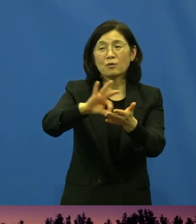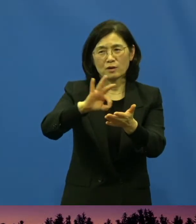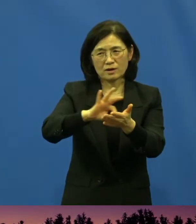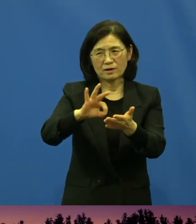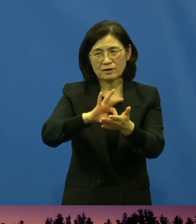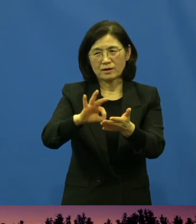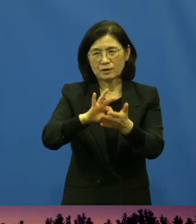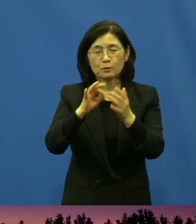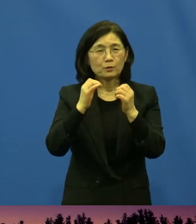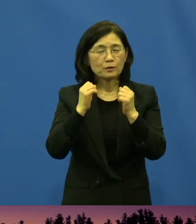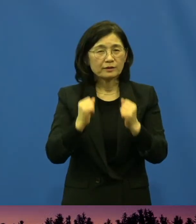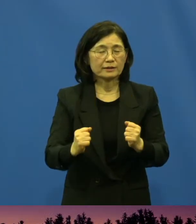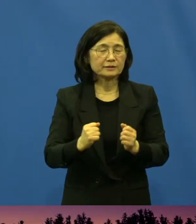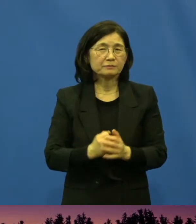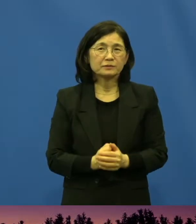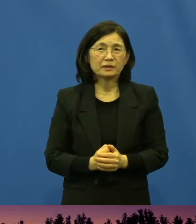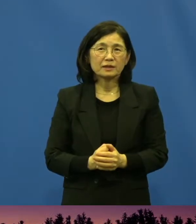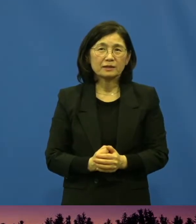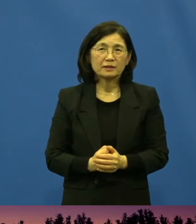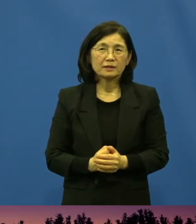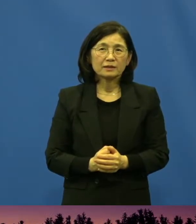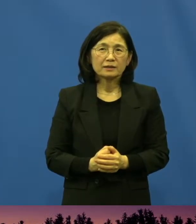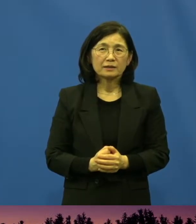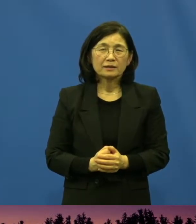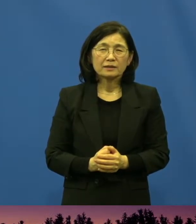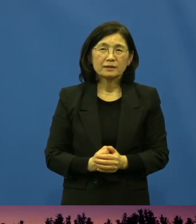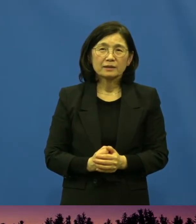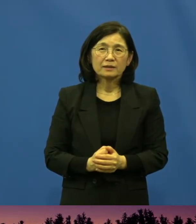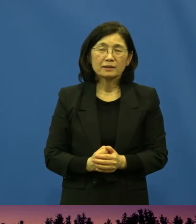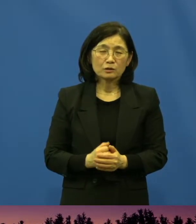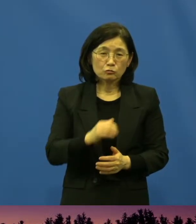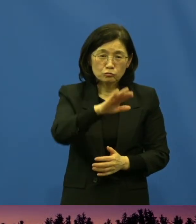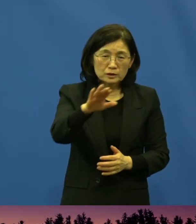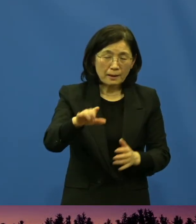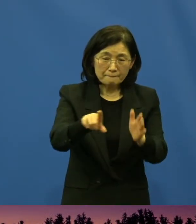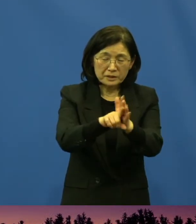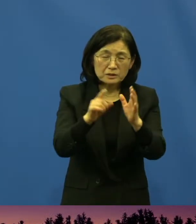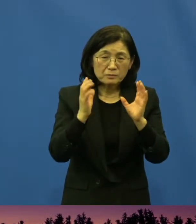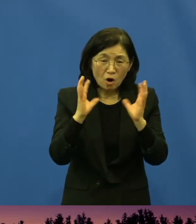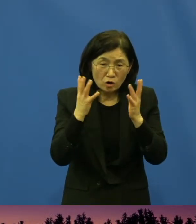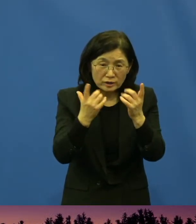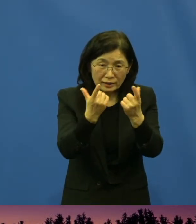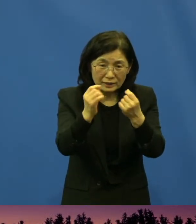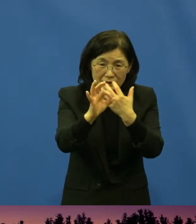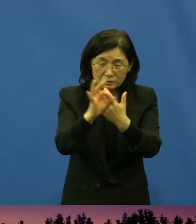뭔가를 맡긴다는 건 놀라운 거잖아요. 여러분, 어린아이의 상태에 있으면 아무것도 맡길 수가 없어요.